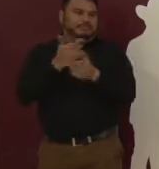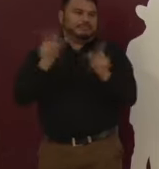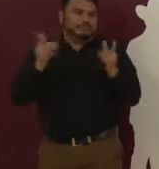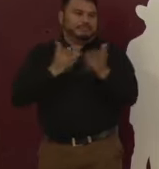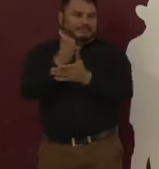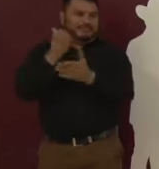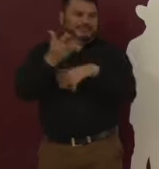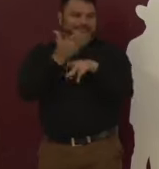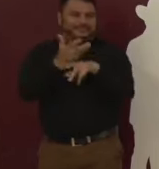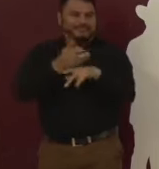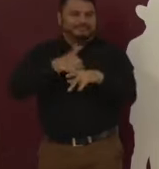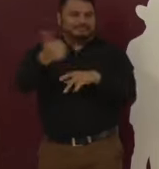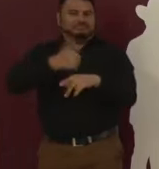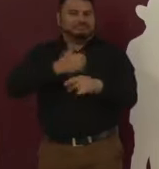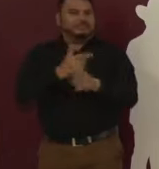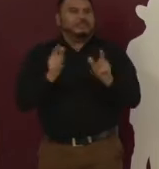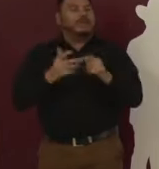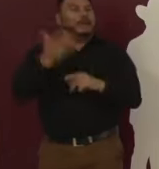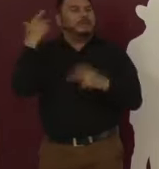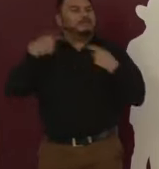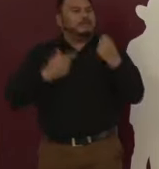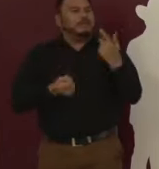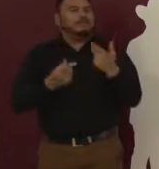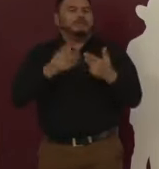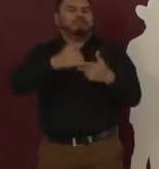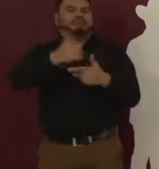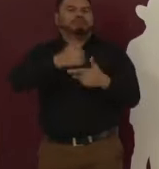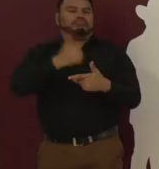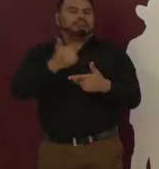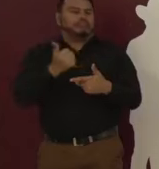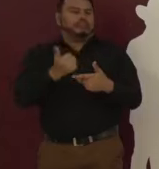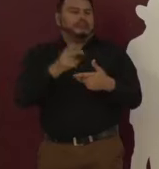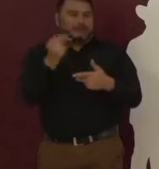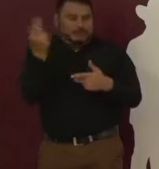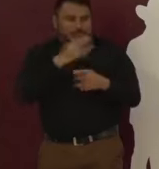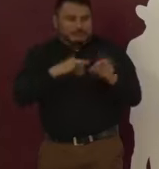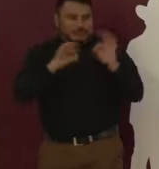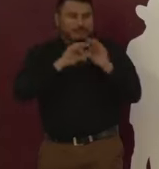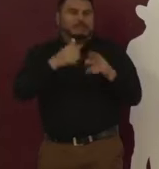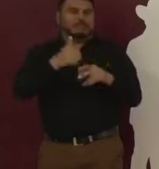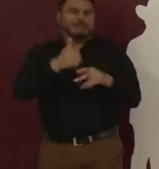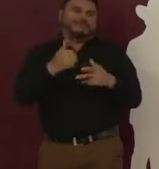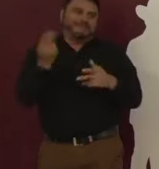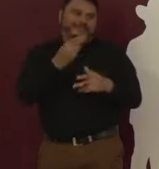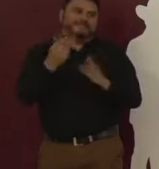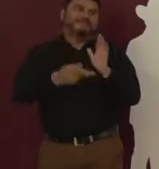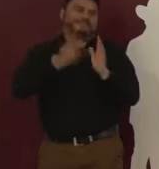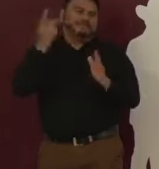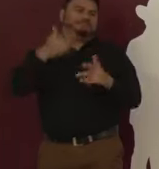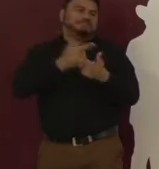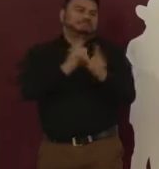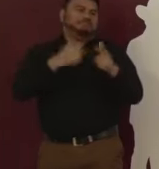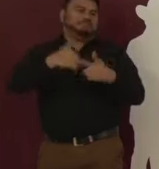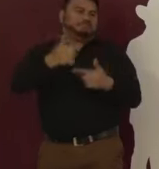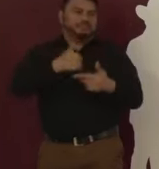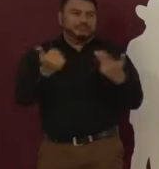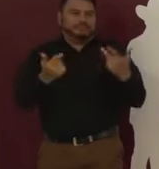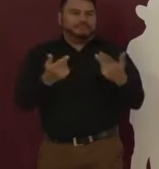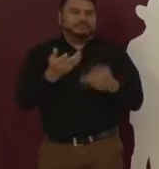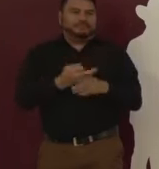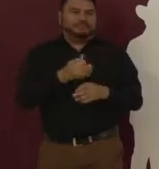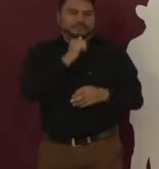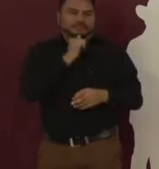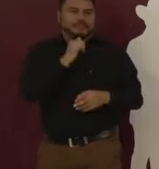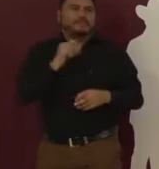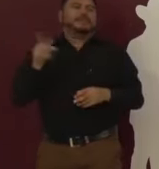personas que tenían cruces no esenciales y que desean volver a cruzar, pero